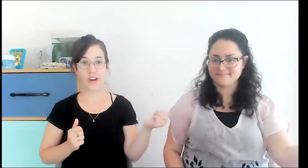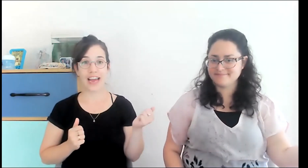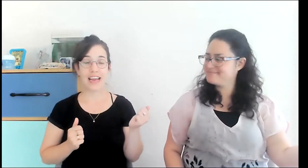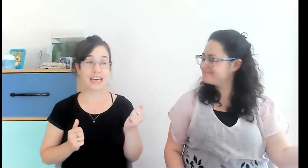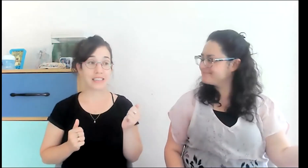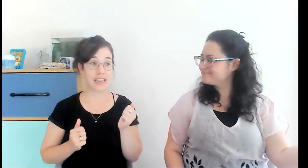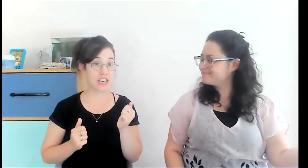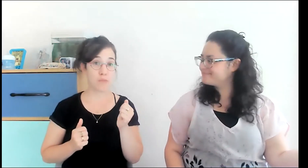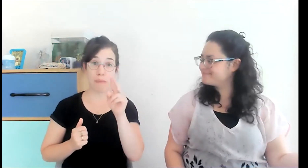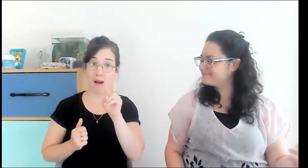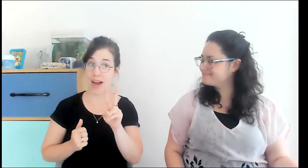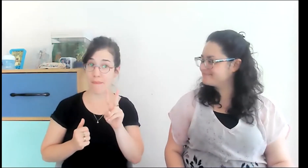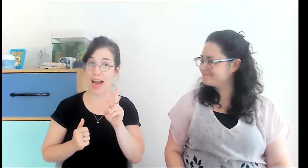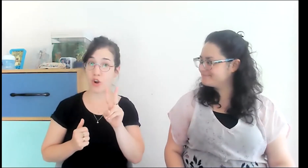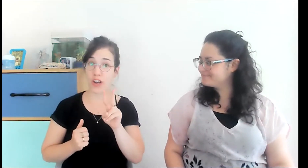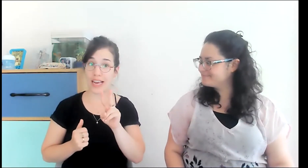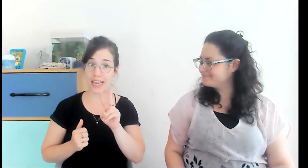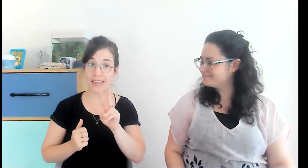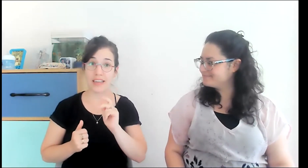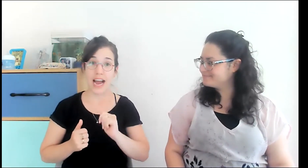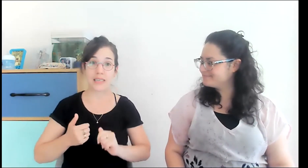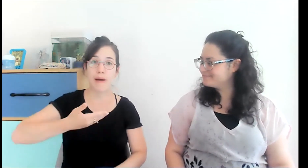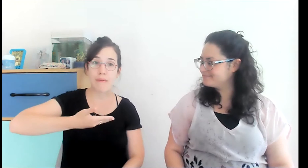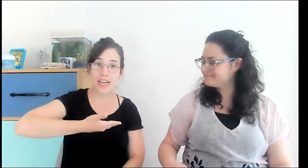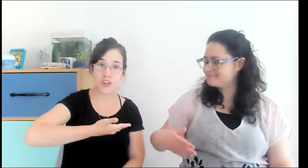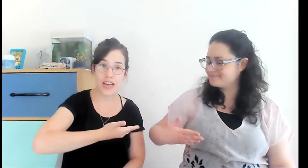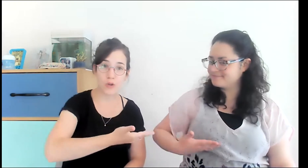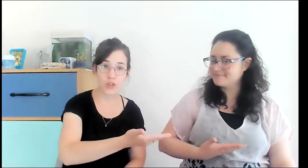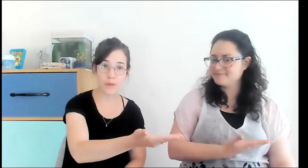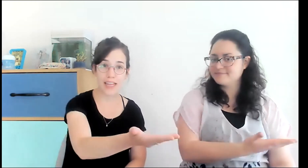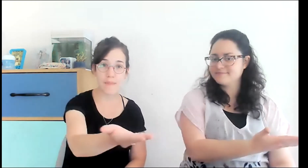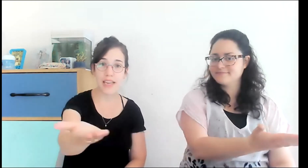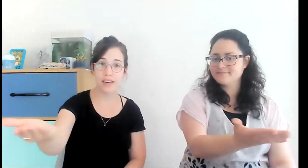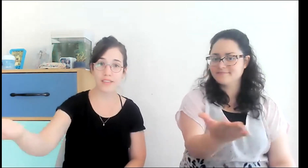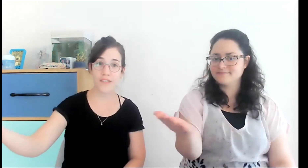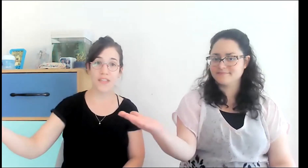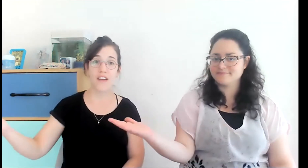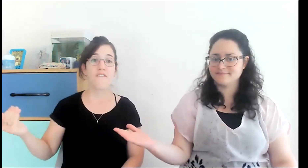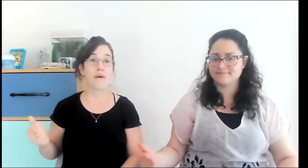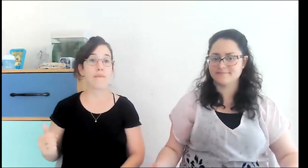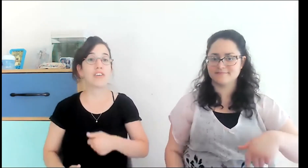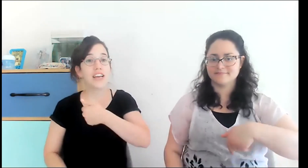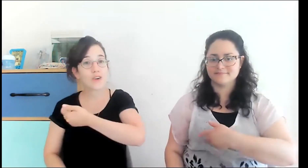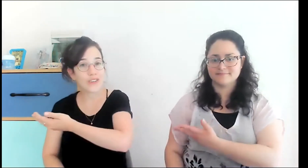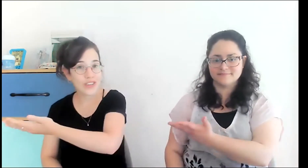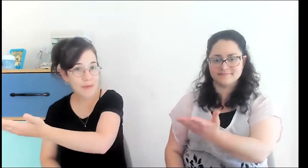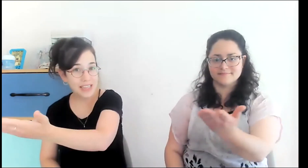אוקיי? אז יש לנו פה פעמיים על כל אלה. אז בפעם הראשונה אנחנו עושות עם יד ימין, ובפעם השנייה אנחנו עושות עם יד